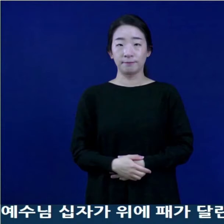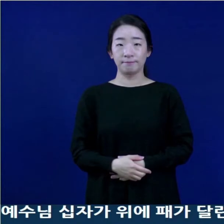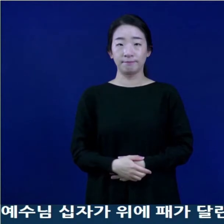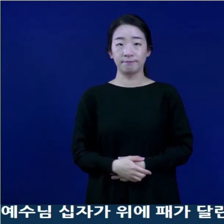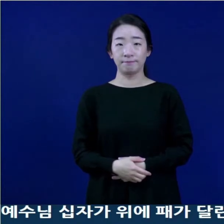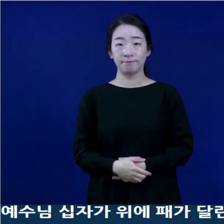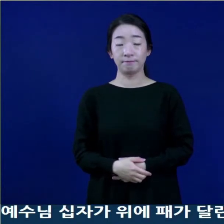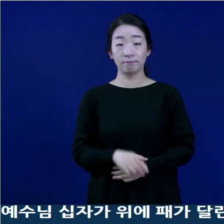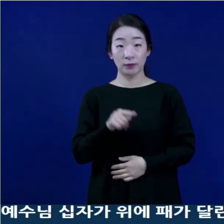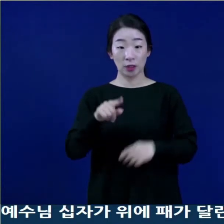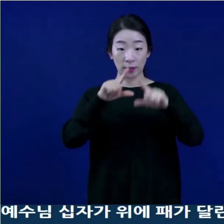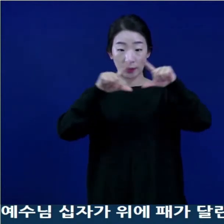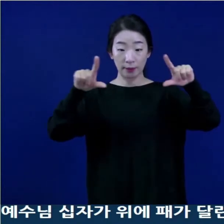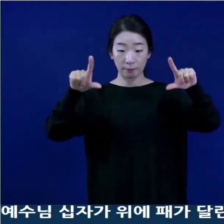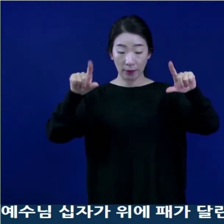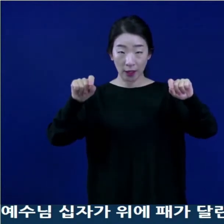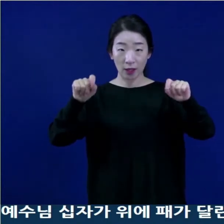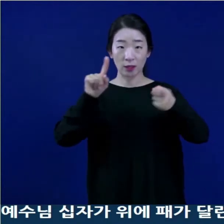이 패를